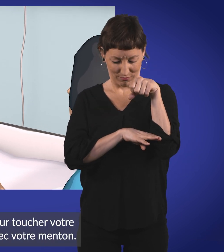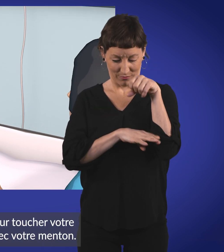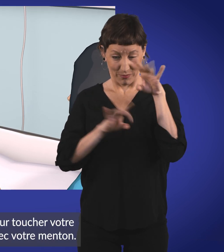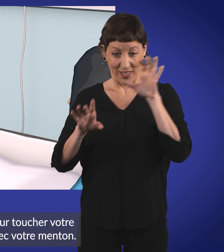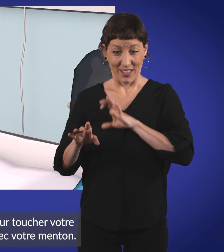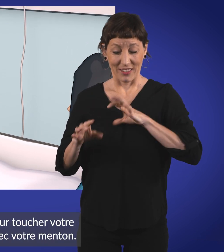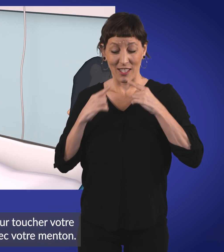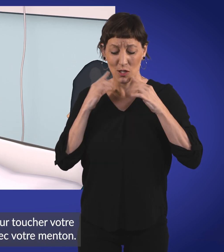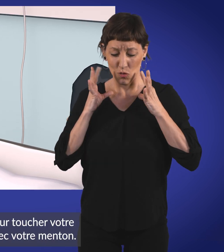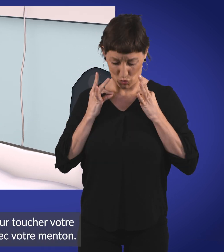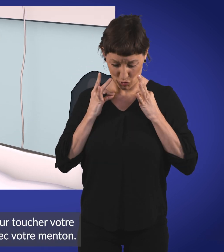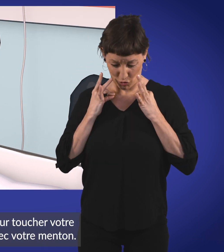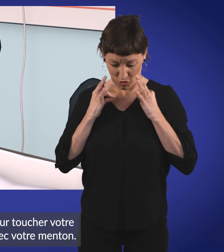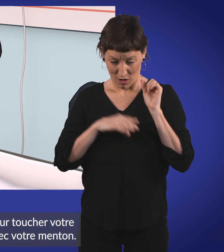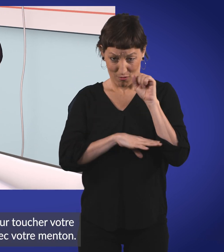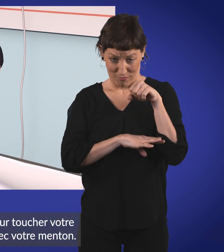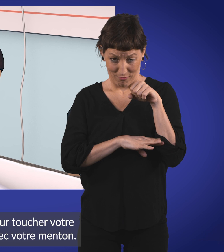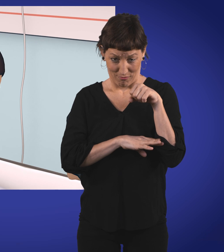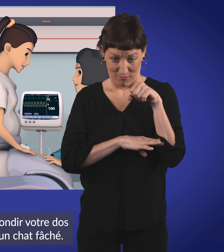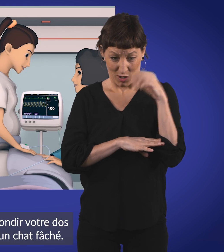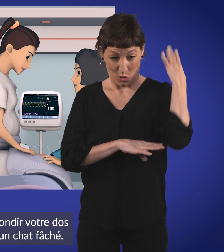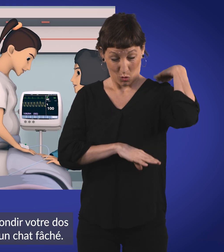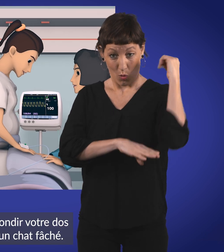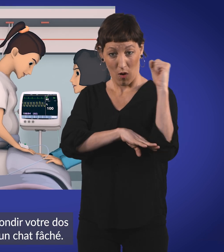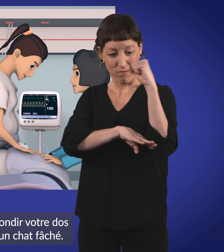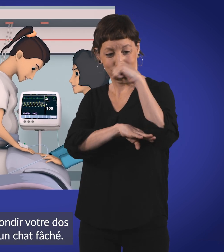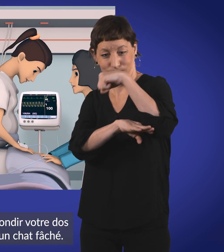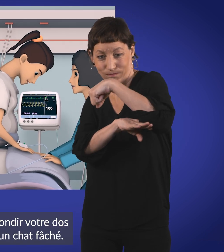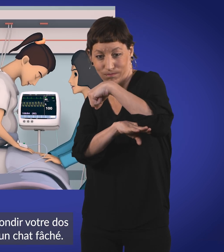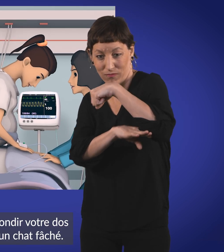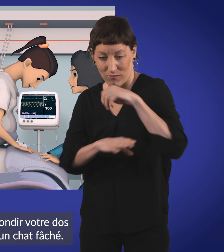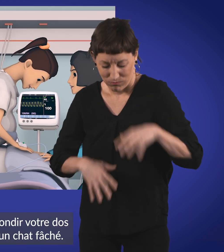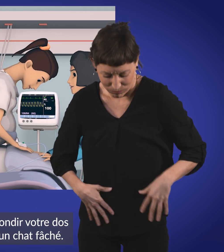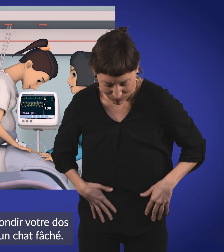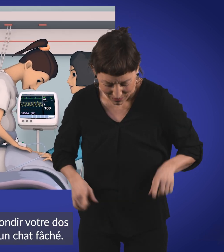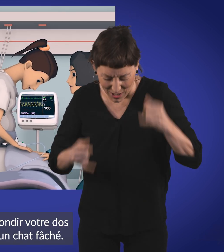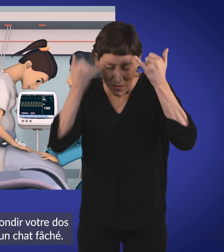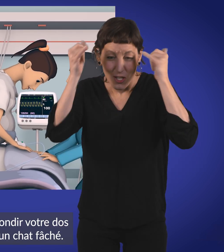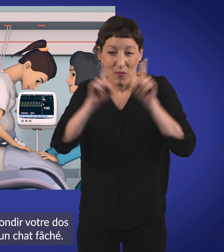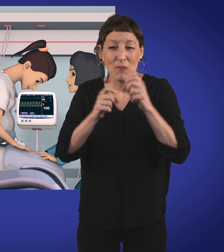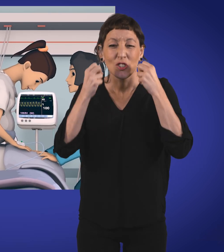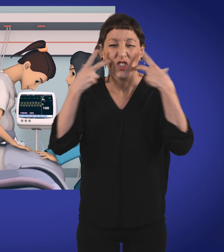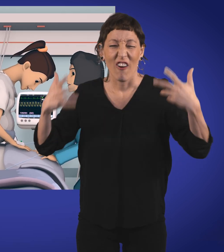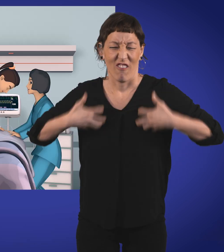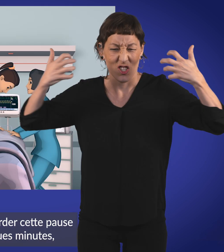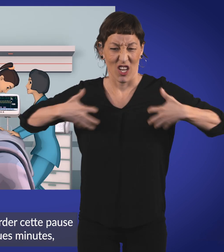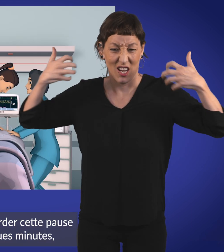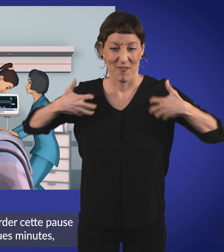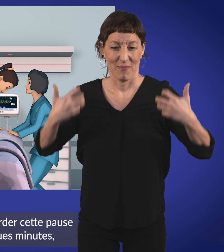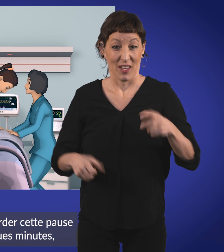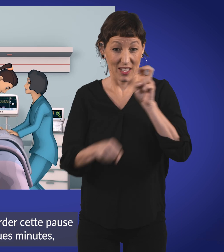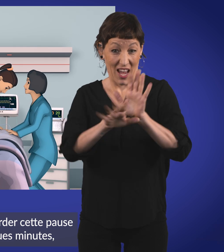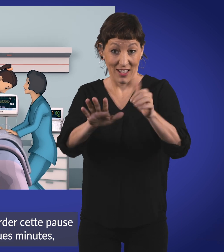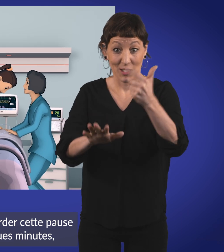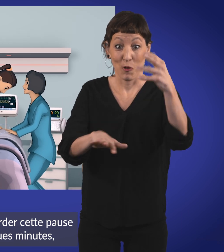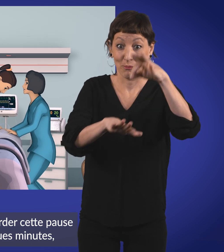comme pour toucher votre poitrine avec votre menton. Il faut arrondir votre dos comme un chat fâché. Gardez cette